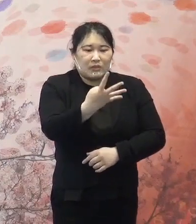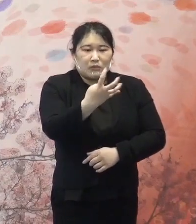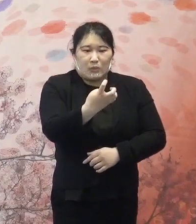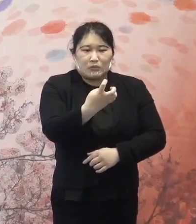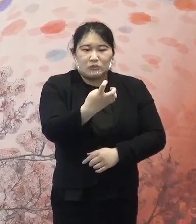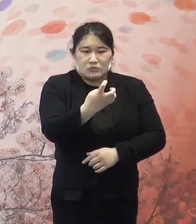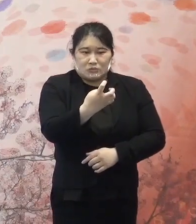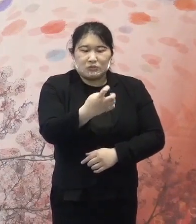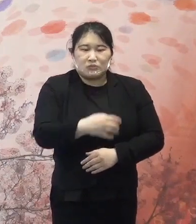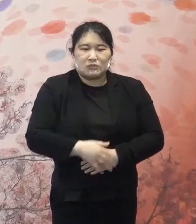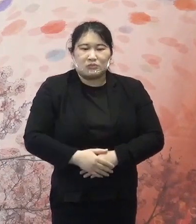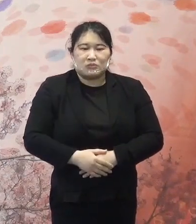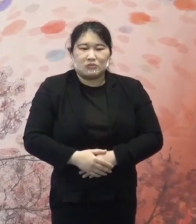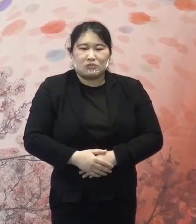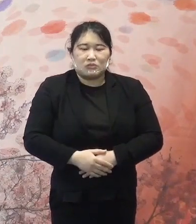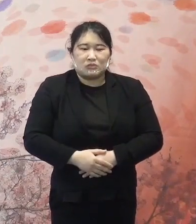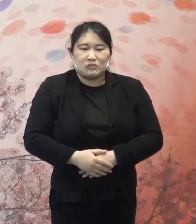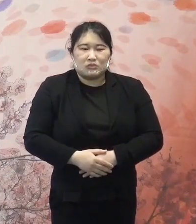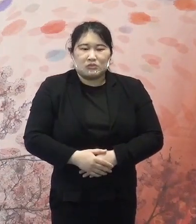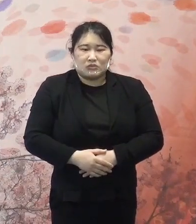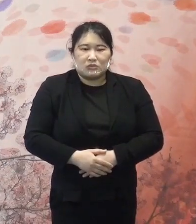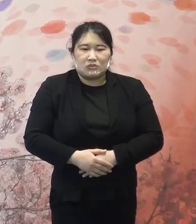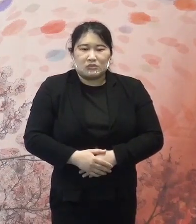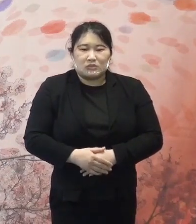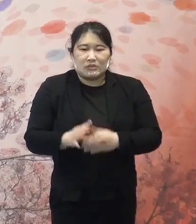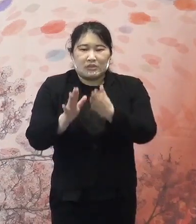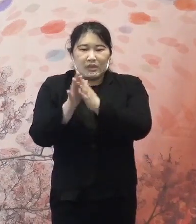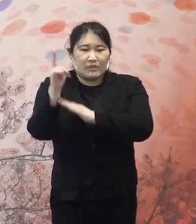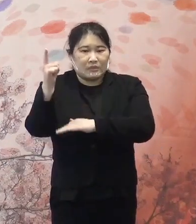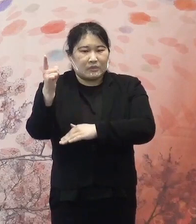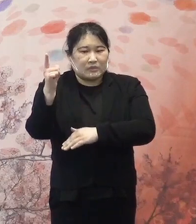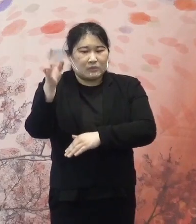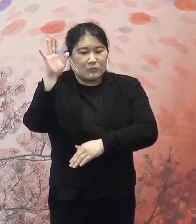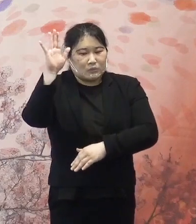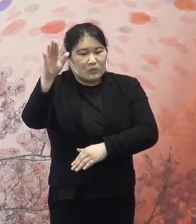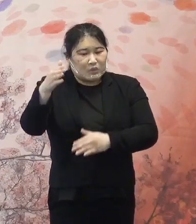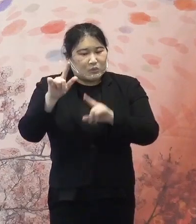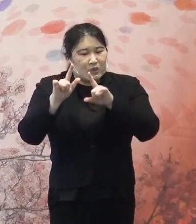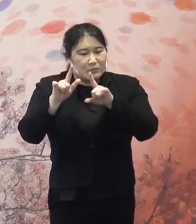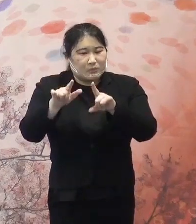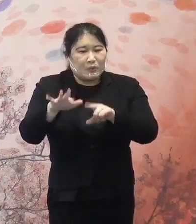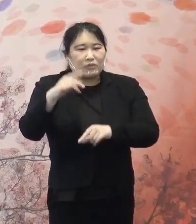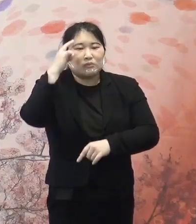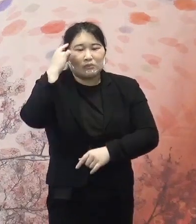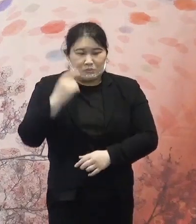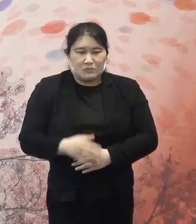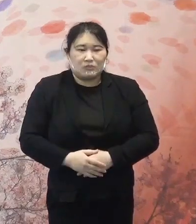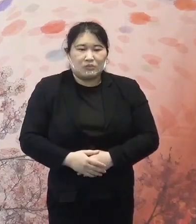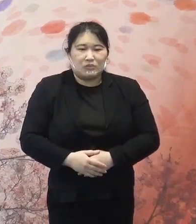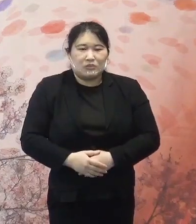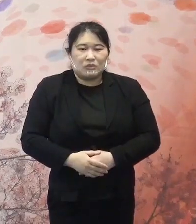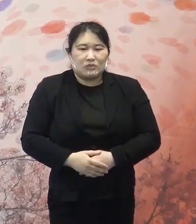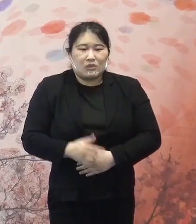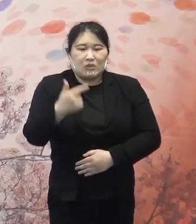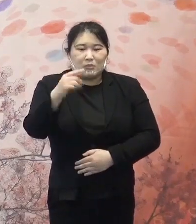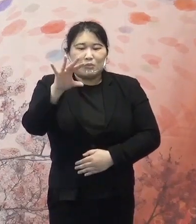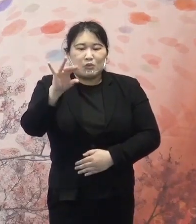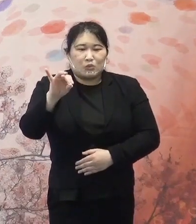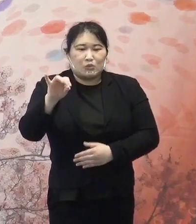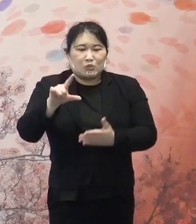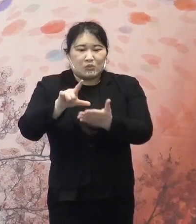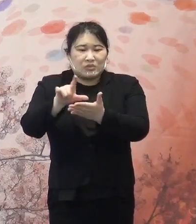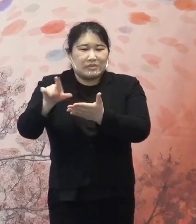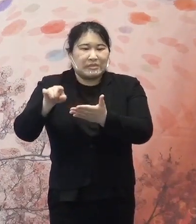640。それから、県がこの後ご発表されると伺っていますが、6つ保健所管内